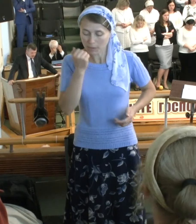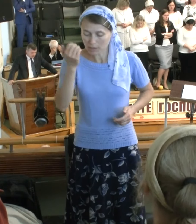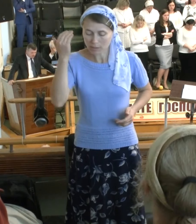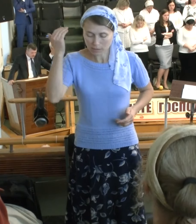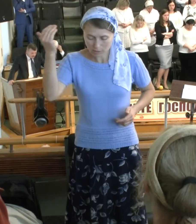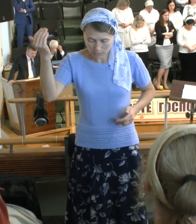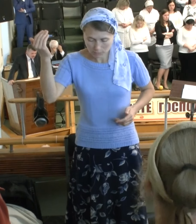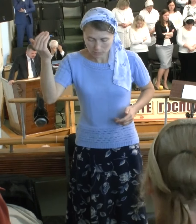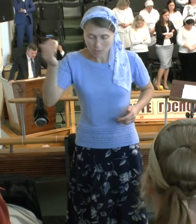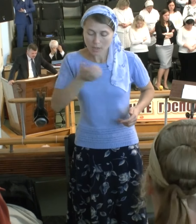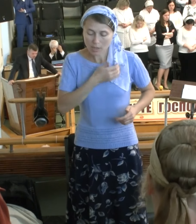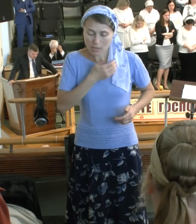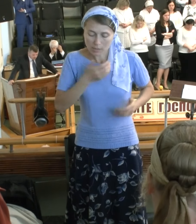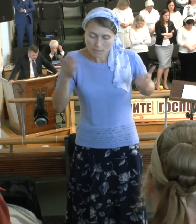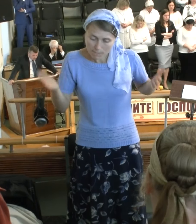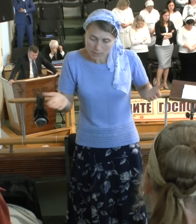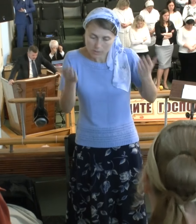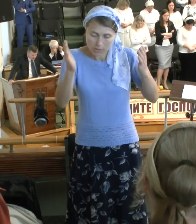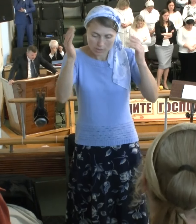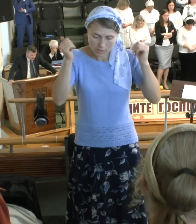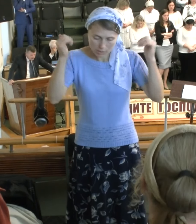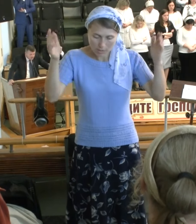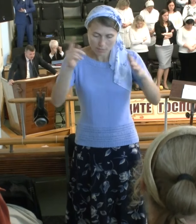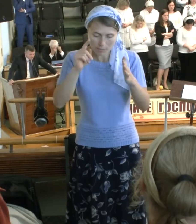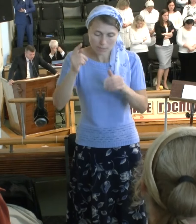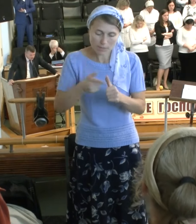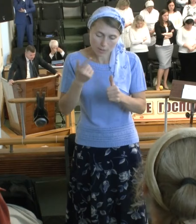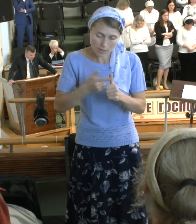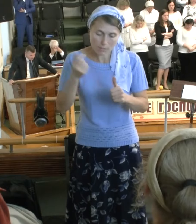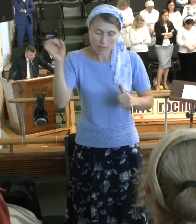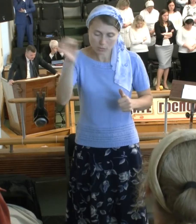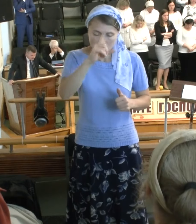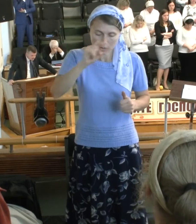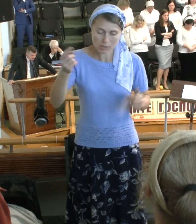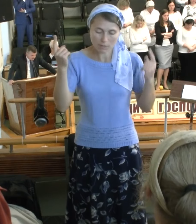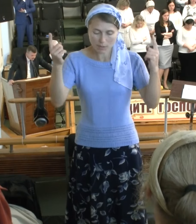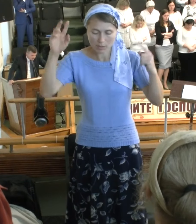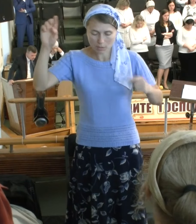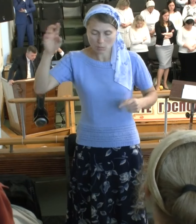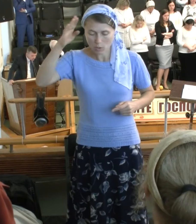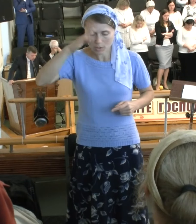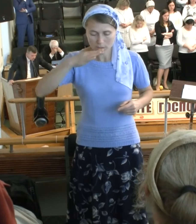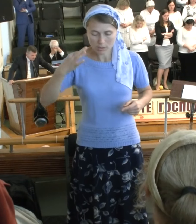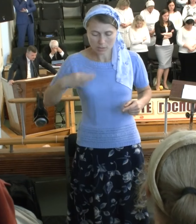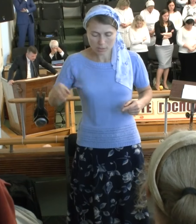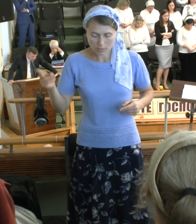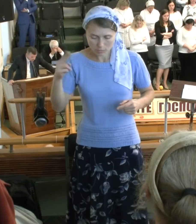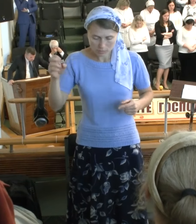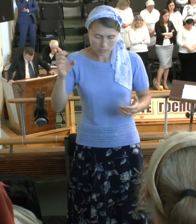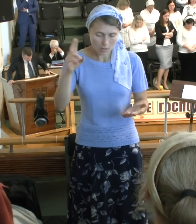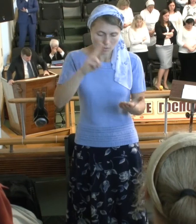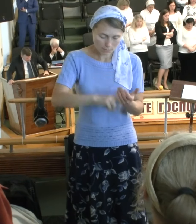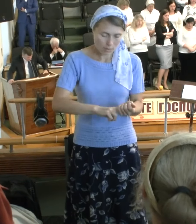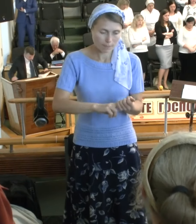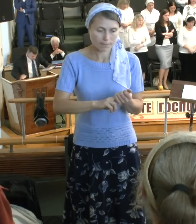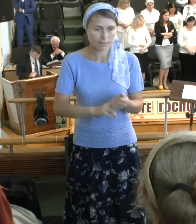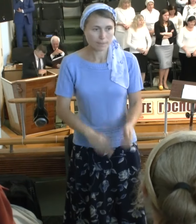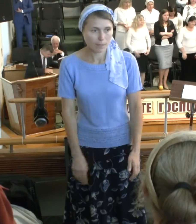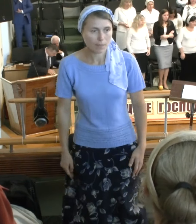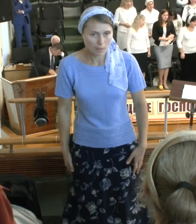благодарны. И хотим вознести Тебе славу имя Иисуса Христа, наш великий Бог, Отец и Сын, Дух Святой.